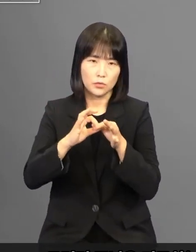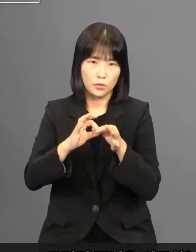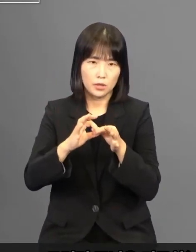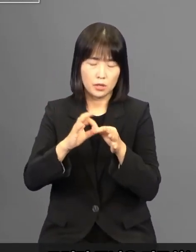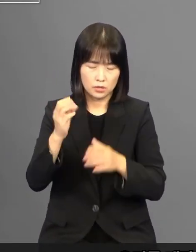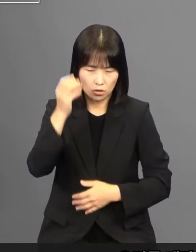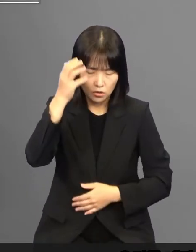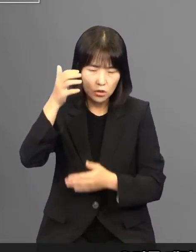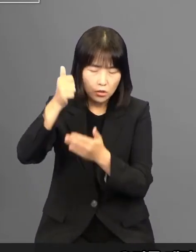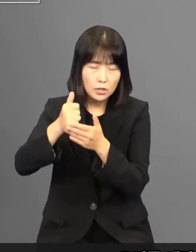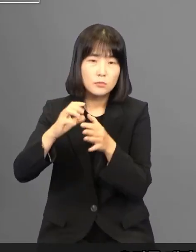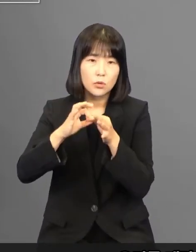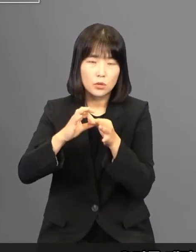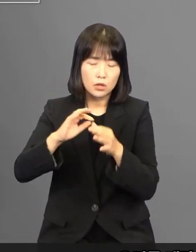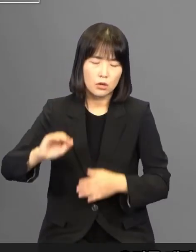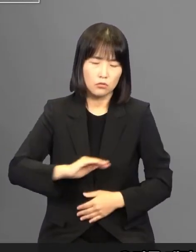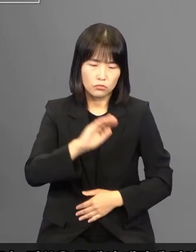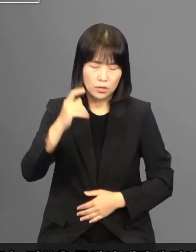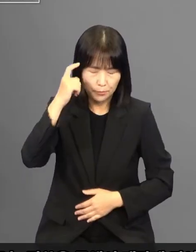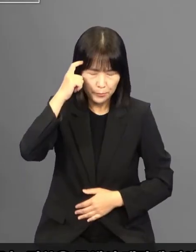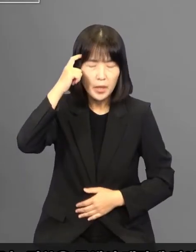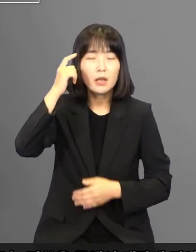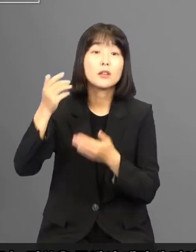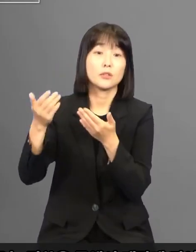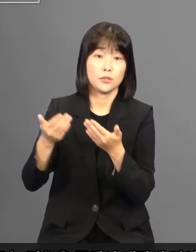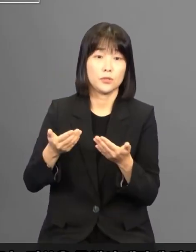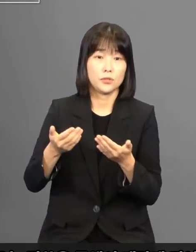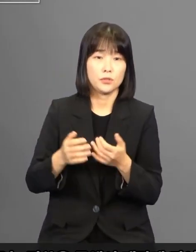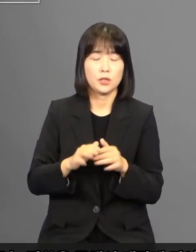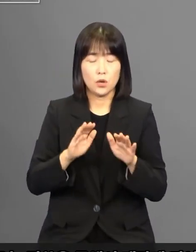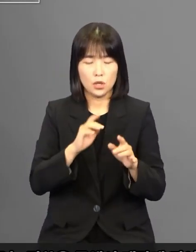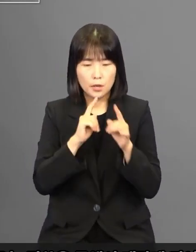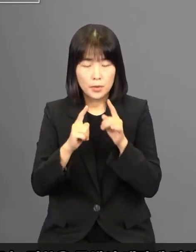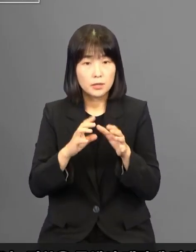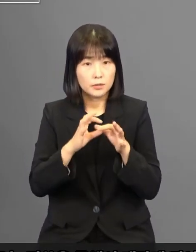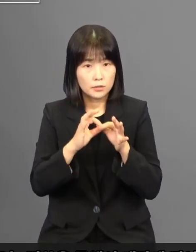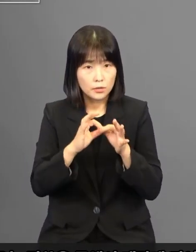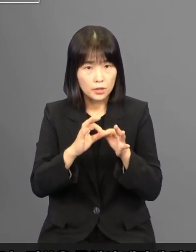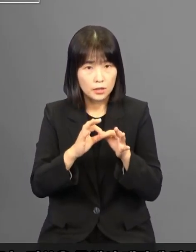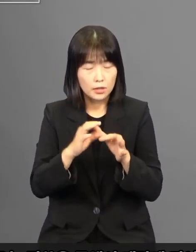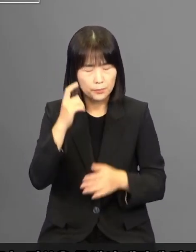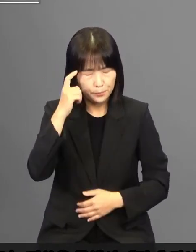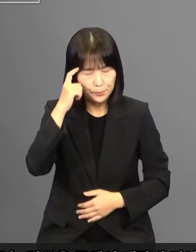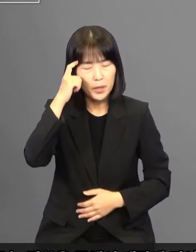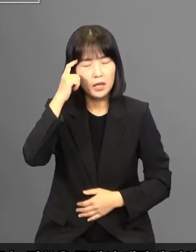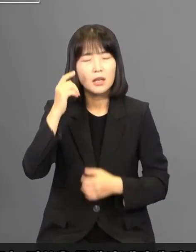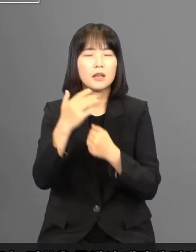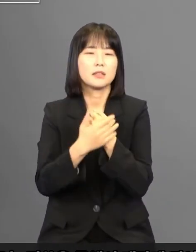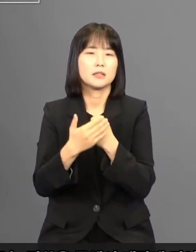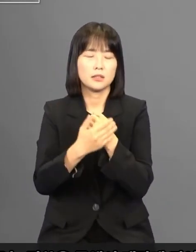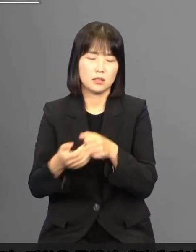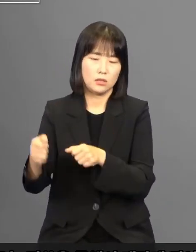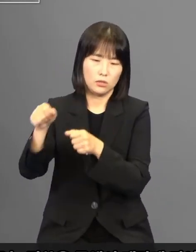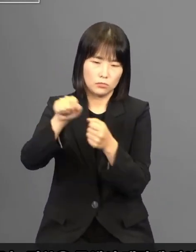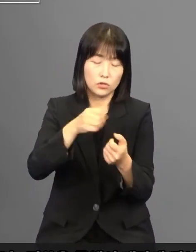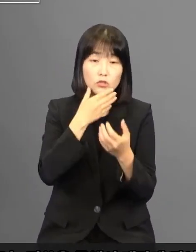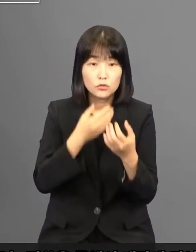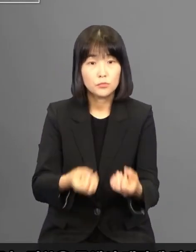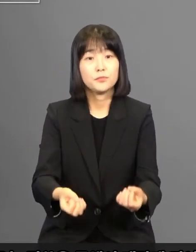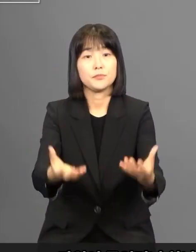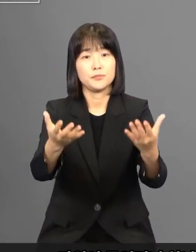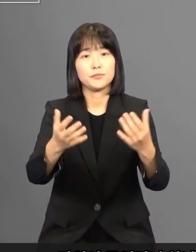성령을 통해 우리를 깨닫게 하시는 것이 있어요. 오늘 말씀을 통해서 깨닫게 되어지는 은혜가 부어지게 되기를